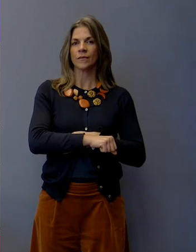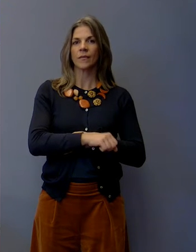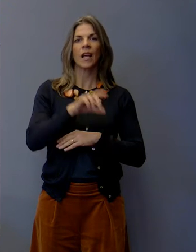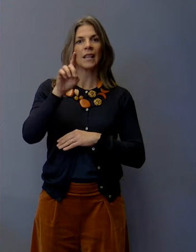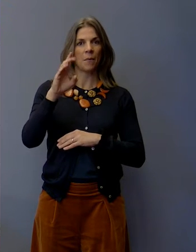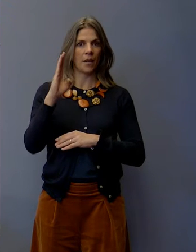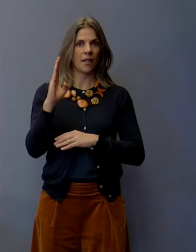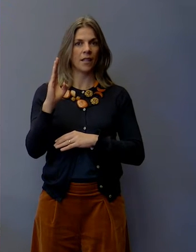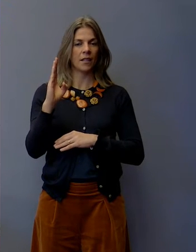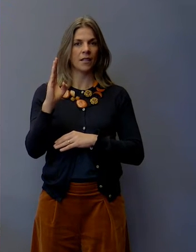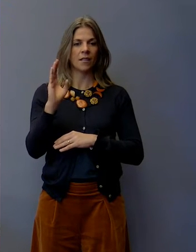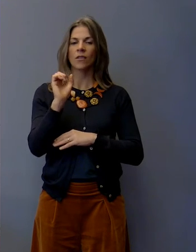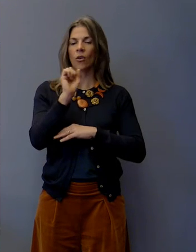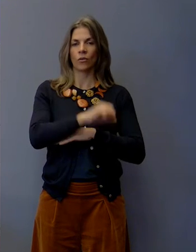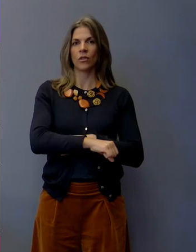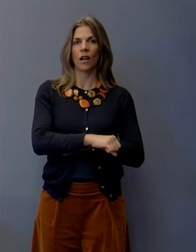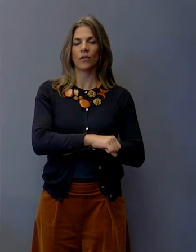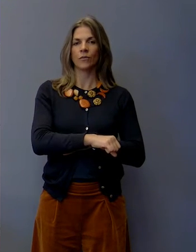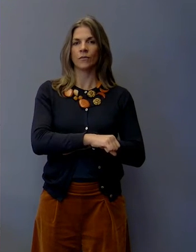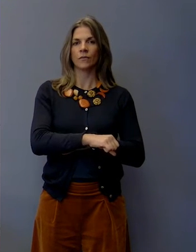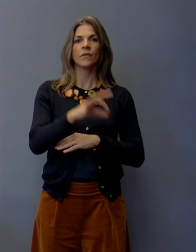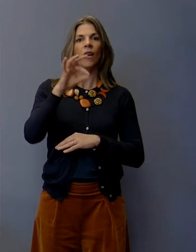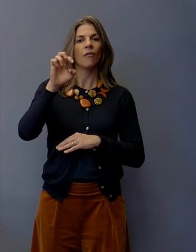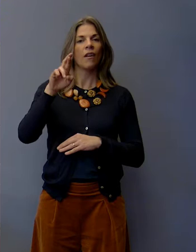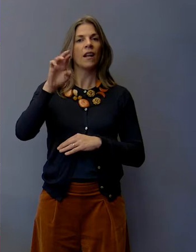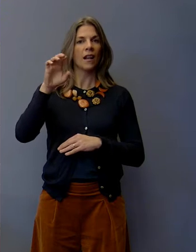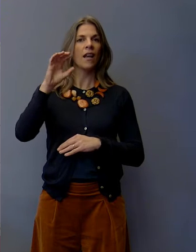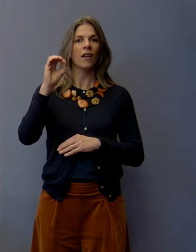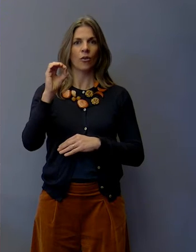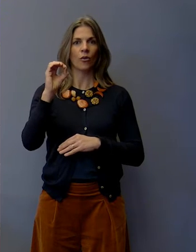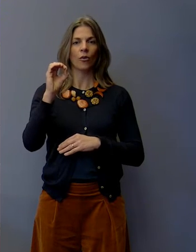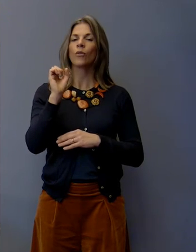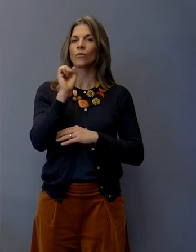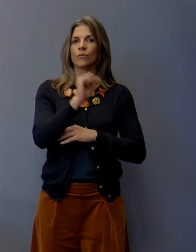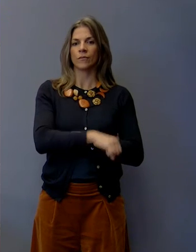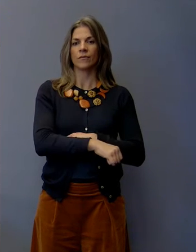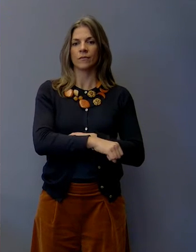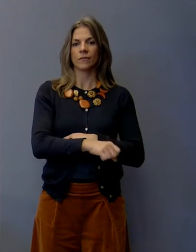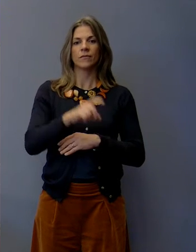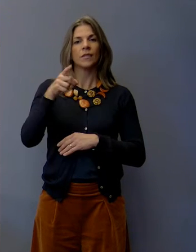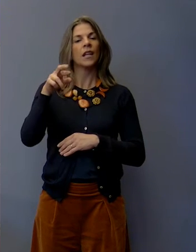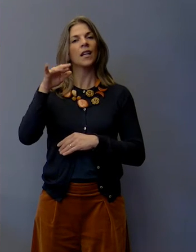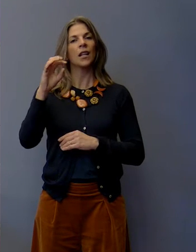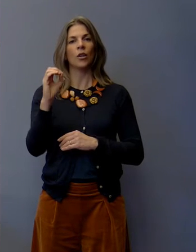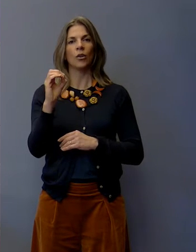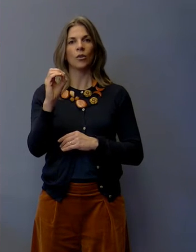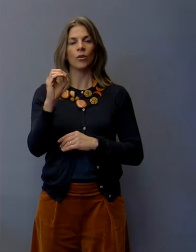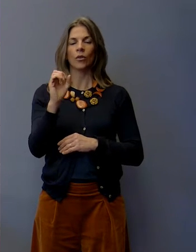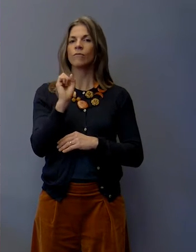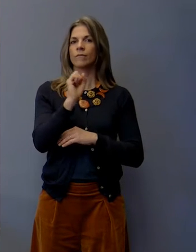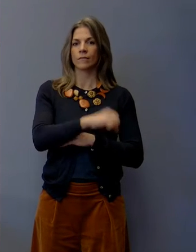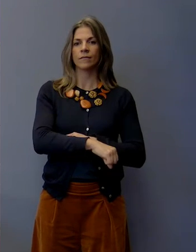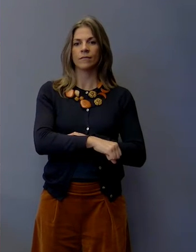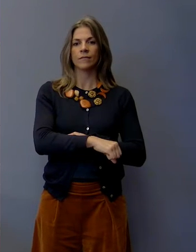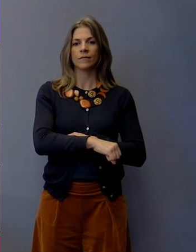benedictis contrario consigliere ferrero contrario consigliere grillo contrario